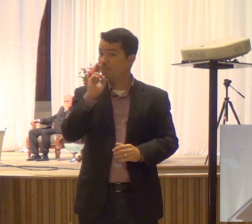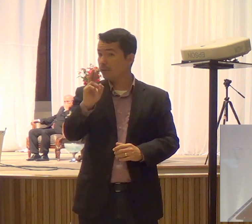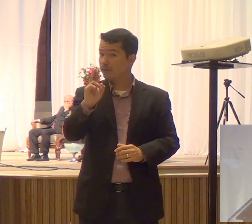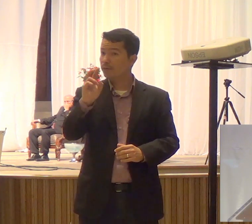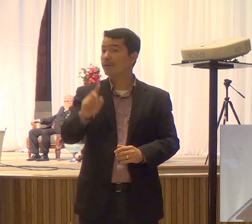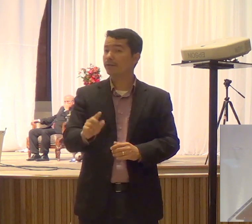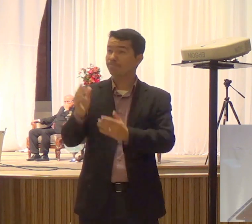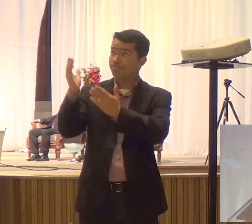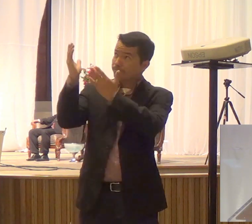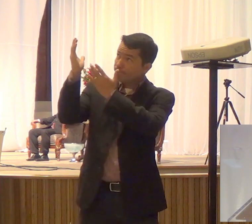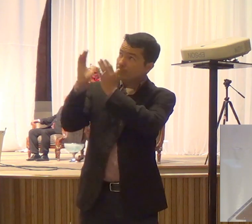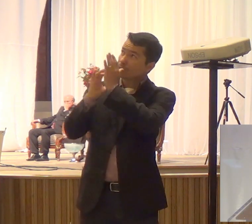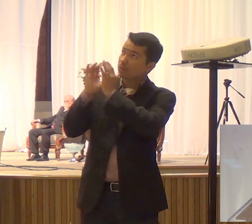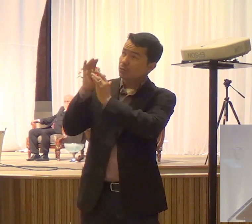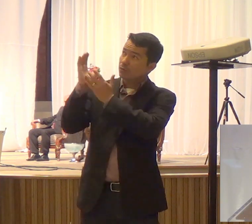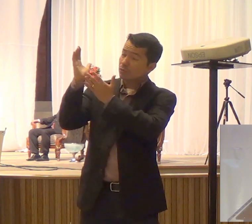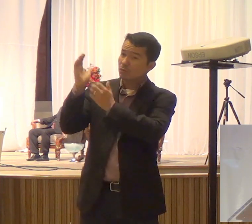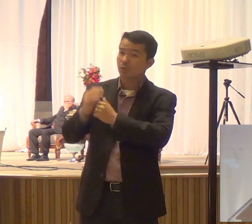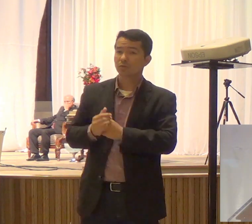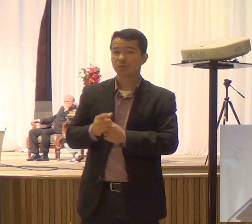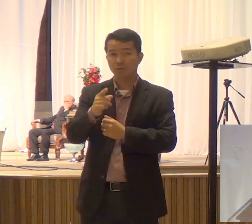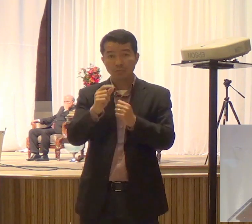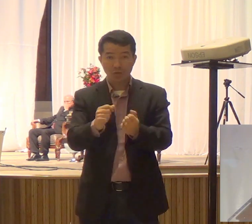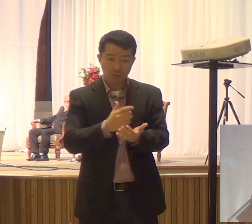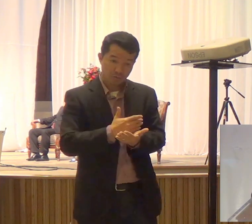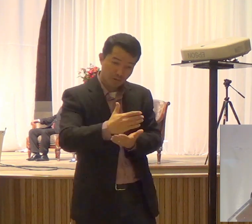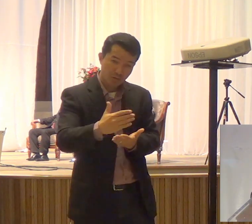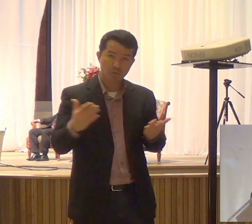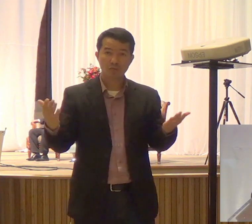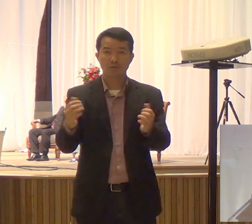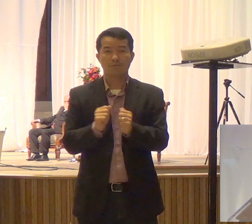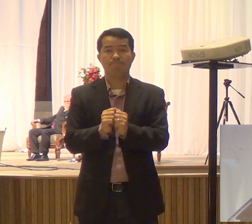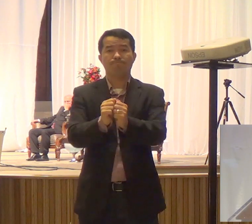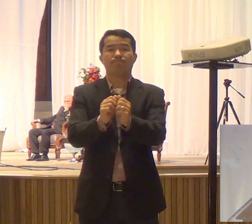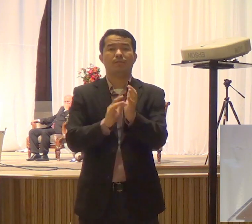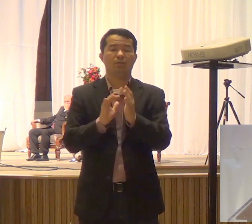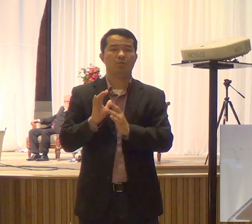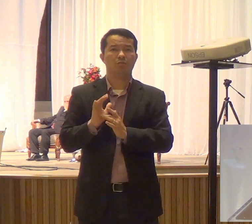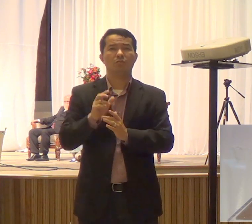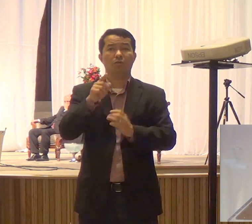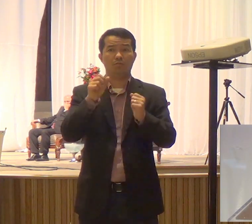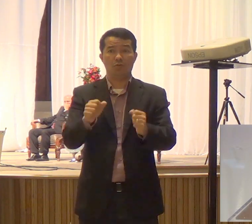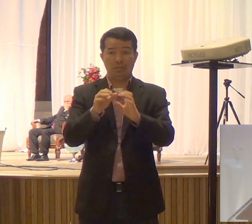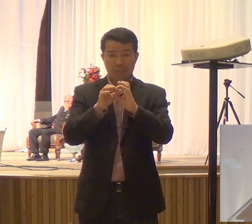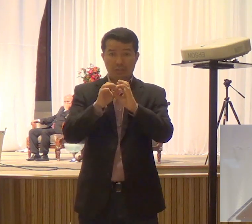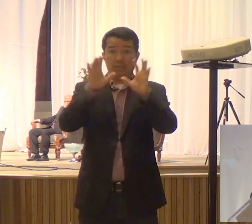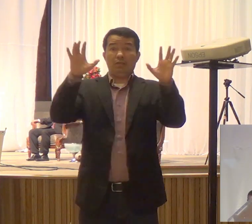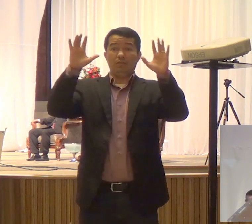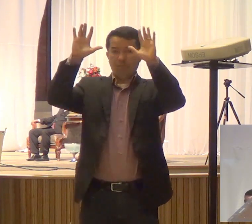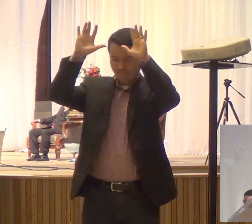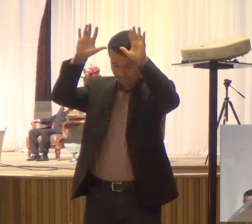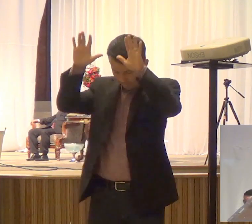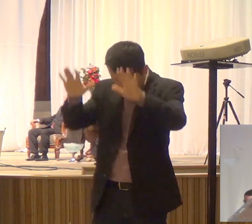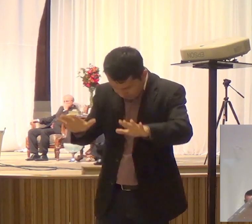pode começar uma caminhada nessa noite ao lado do Senhor, e viver a verdadeira independência, que não é ser escravo do